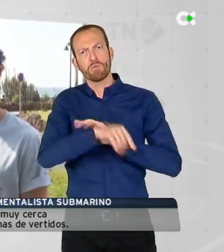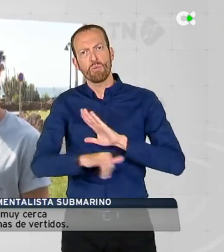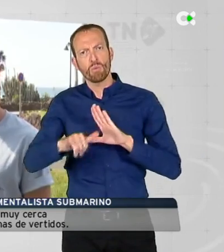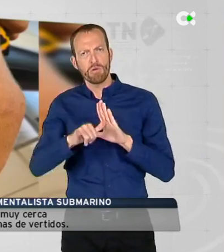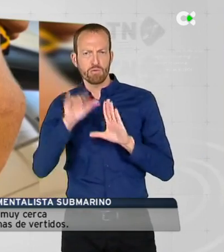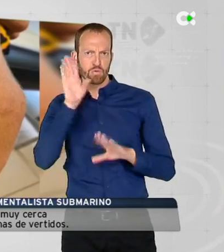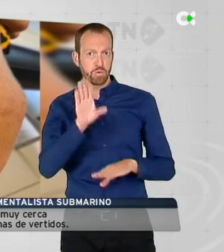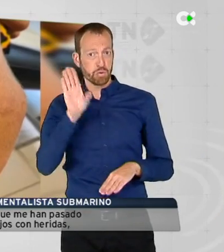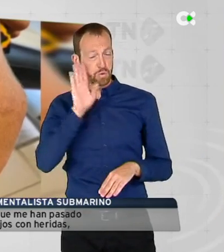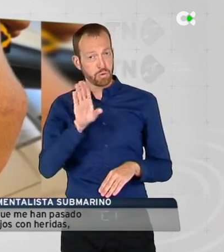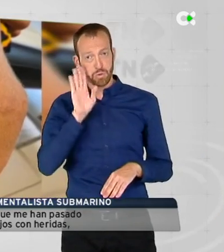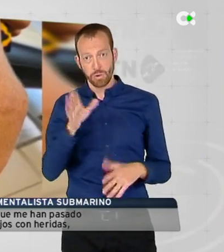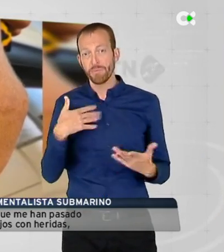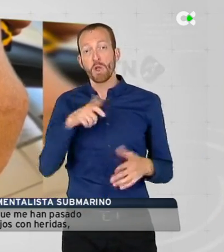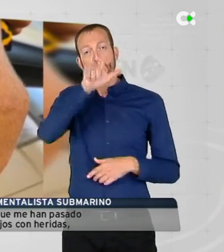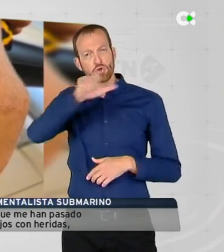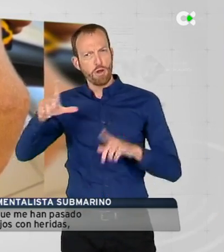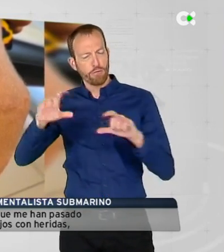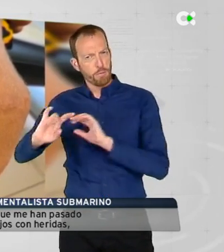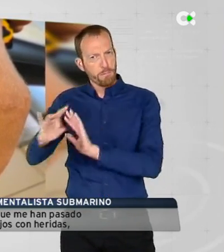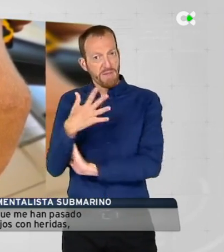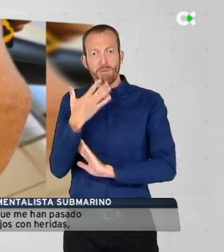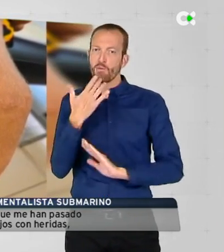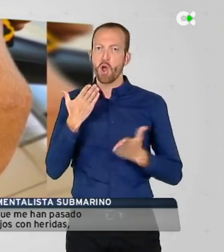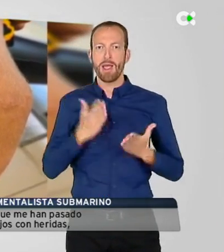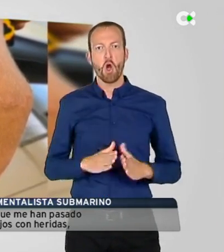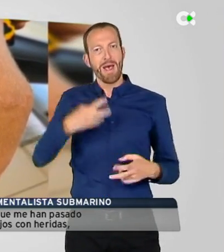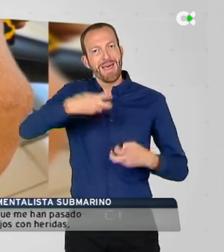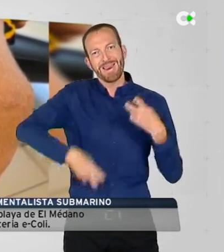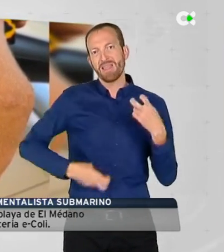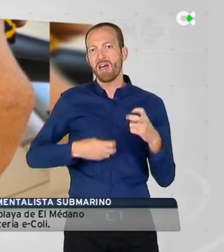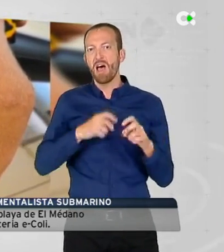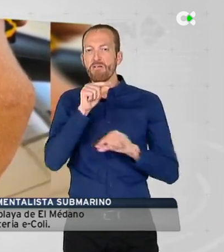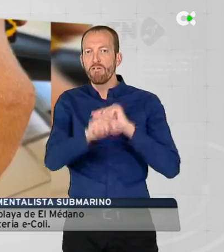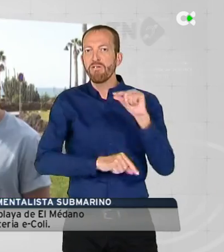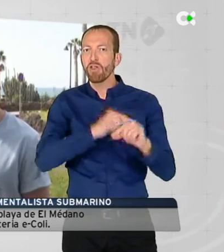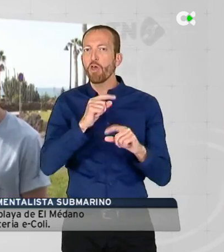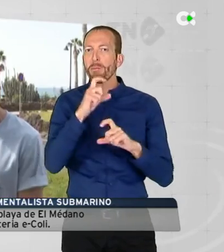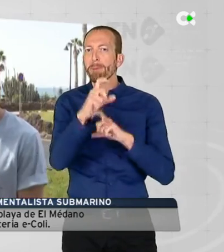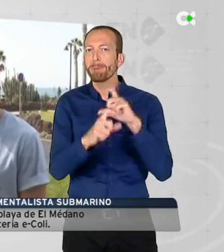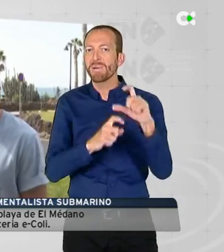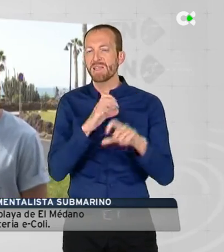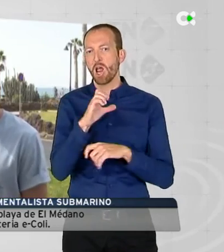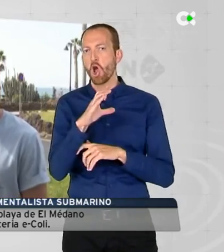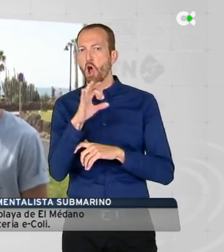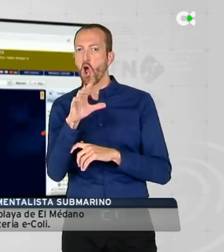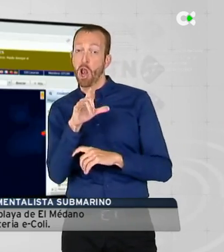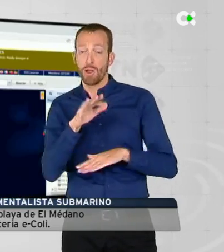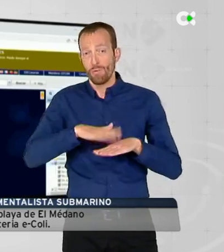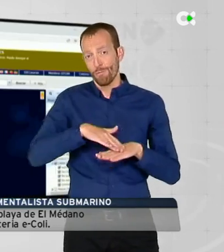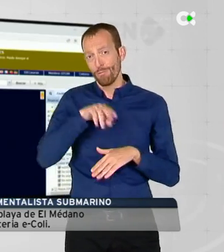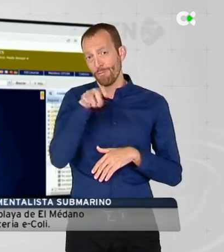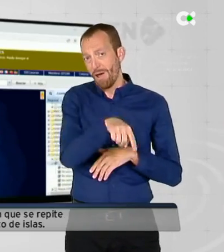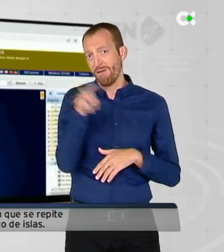algunas zonas de vertido. He habido seguidores que me han pasado fotos de sus hijos con heridas e infecciones en la playa del Médano por la bacteria E. coli.